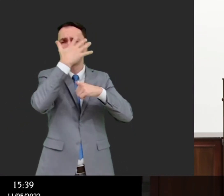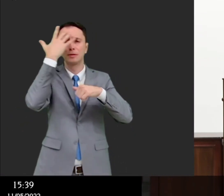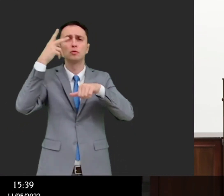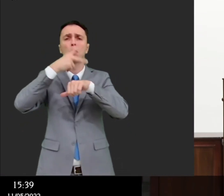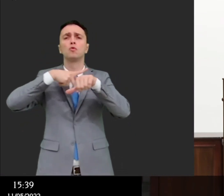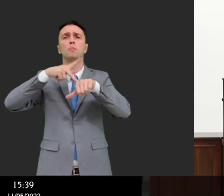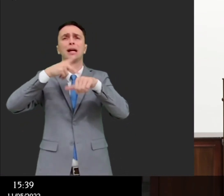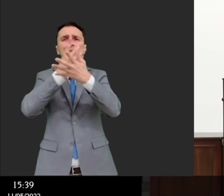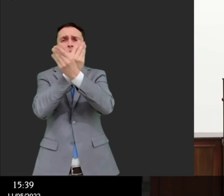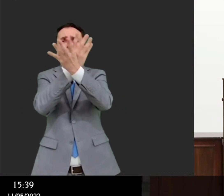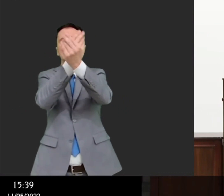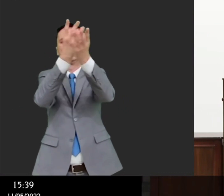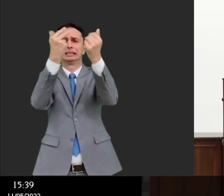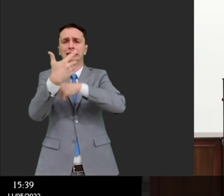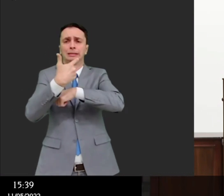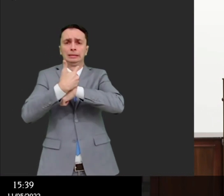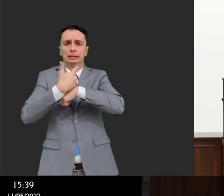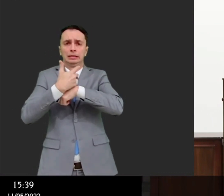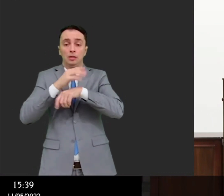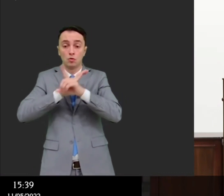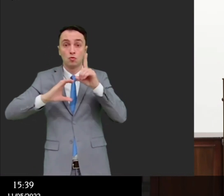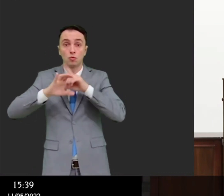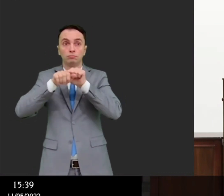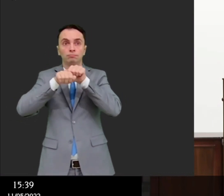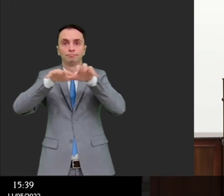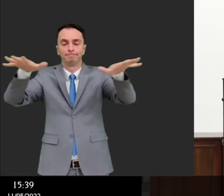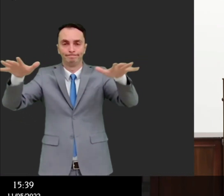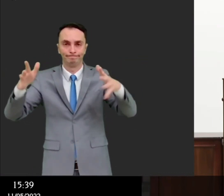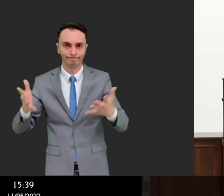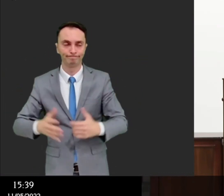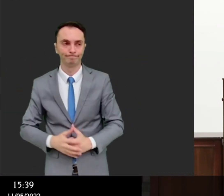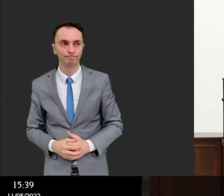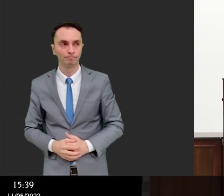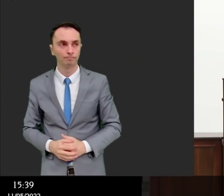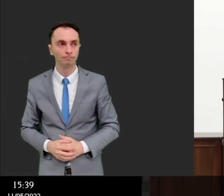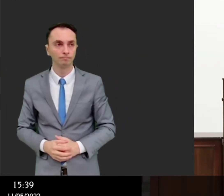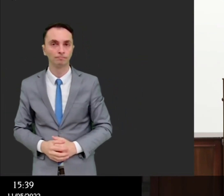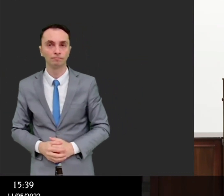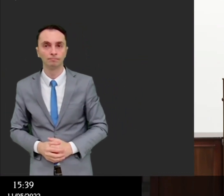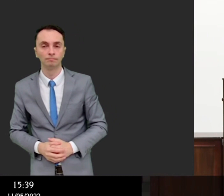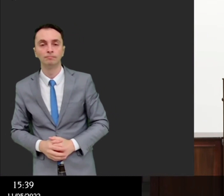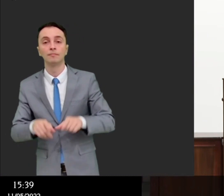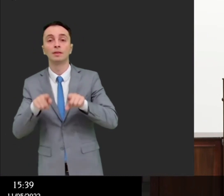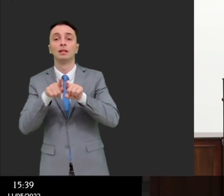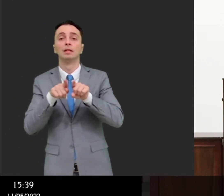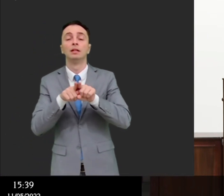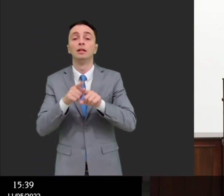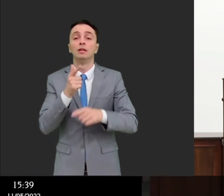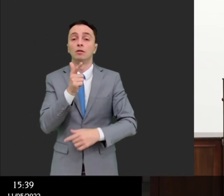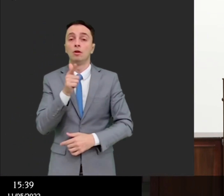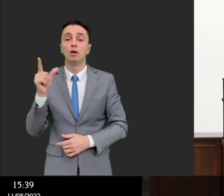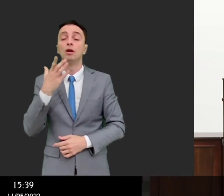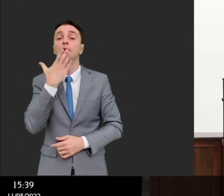então, se acerta. Também, irmão, outra coisa, vamos pedir à cara